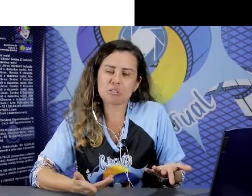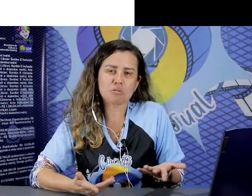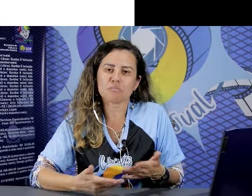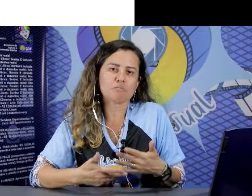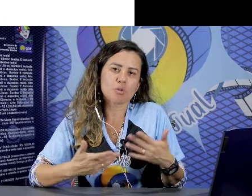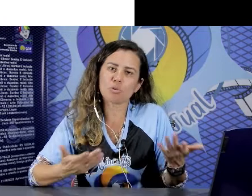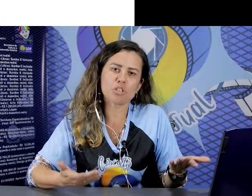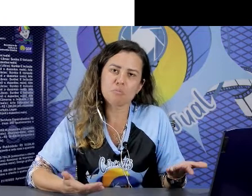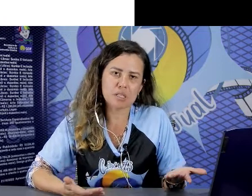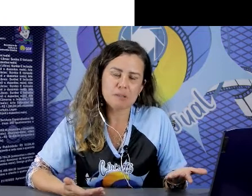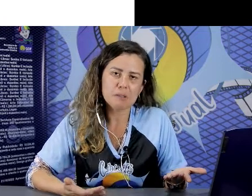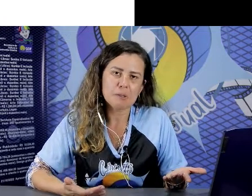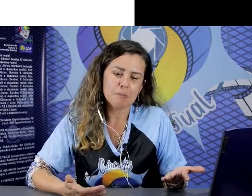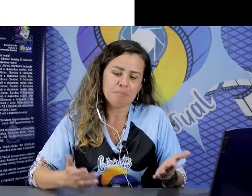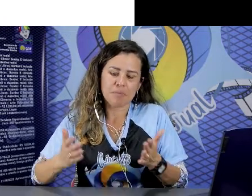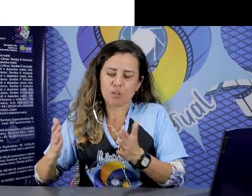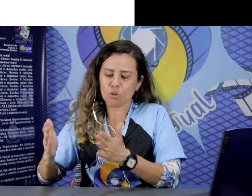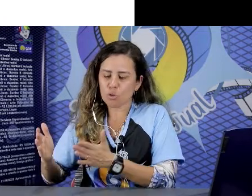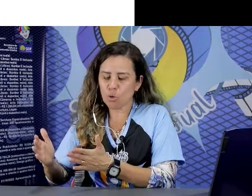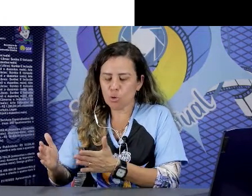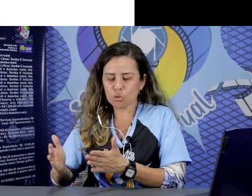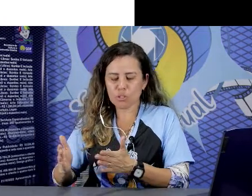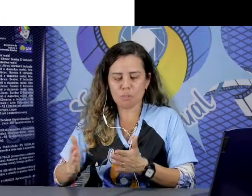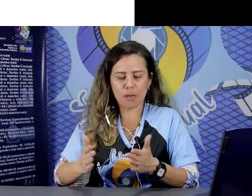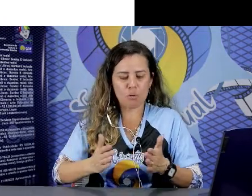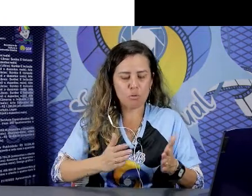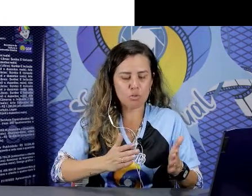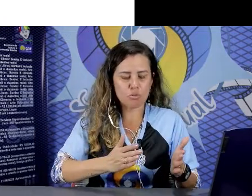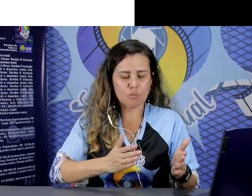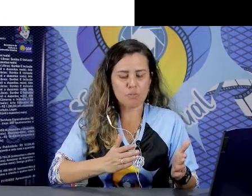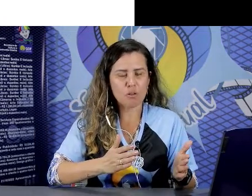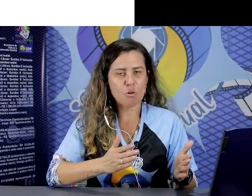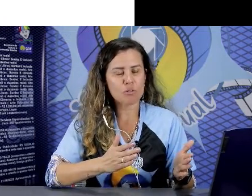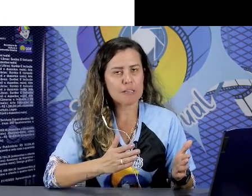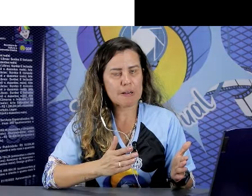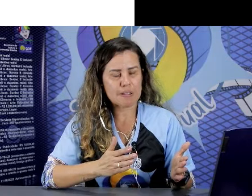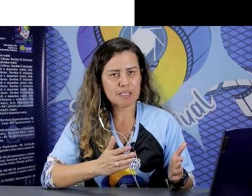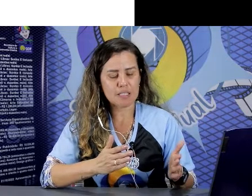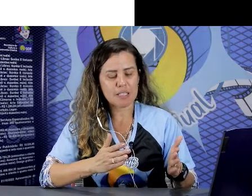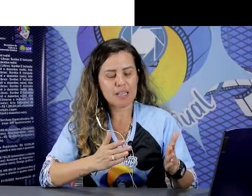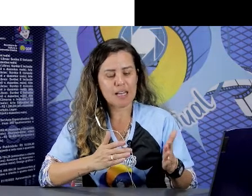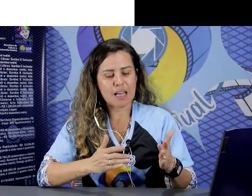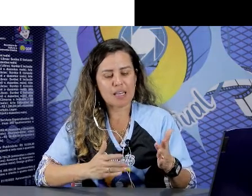mamazinho, cuida de mim. Todo esse percurso, quando a criança